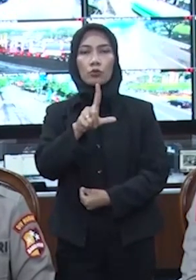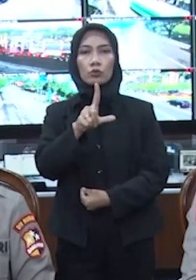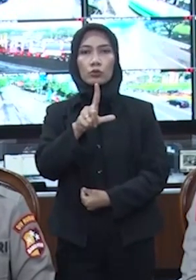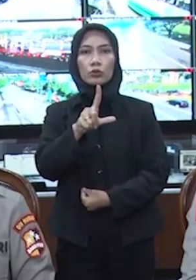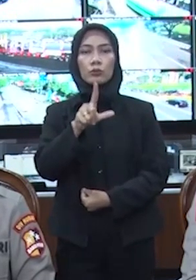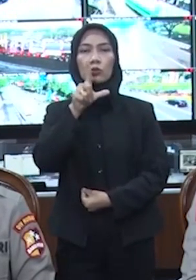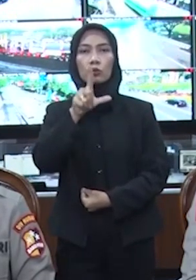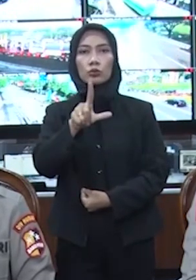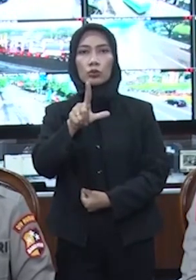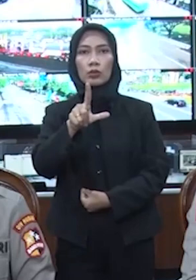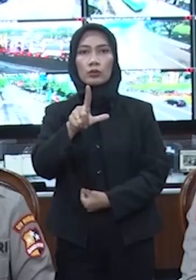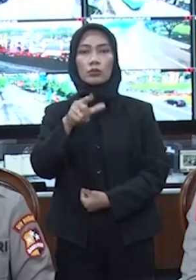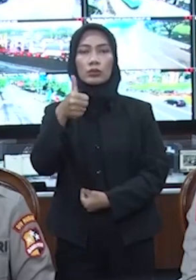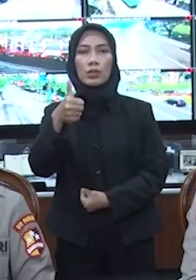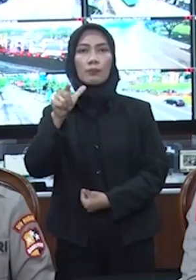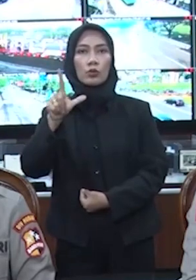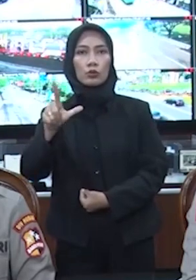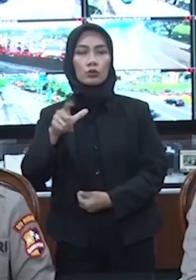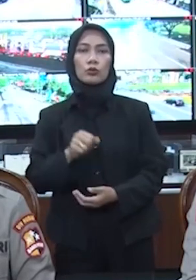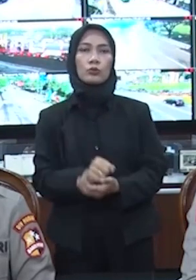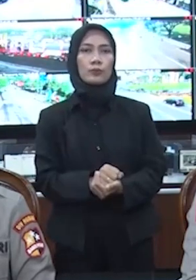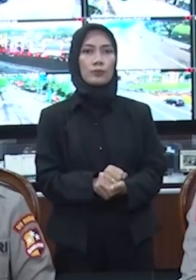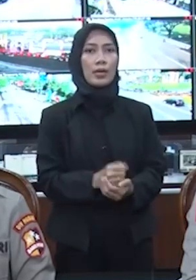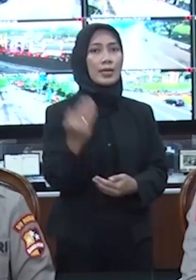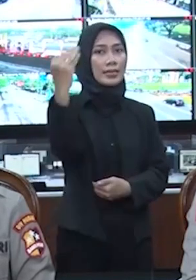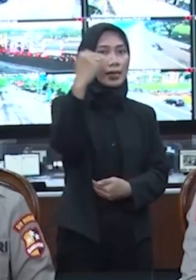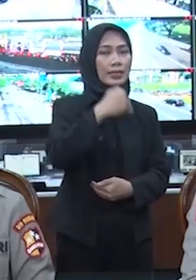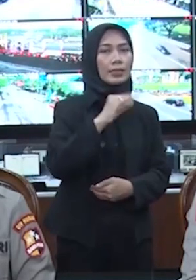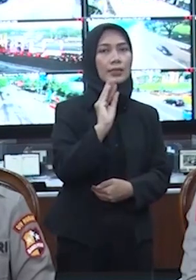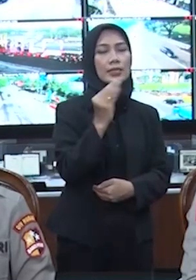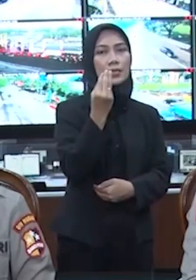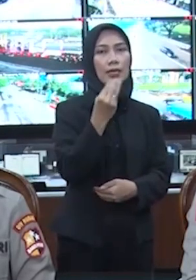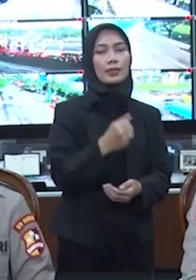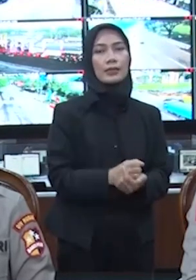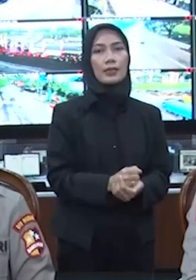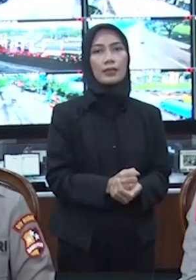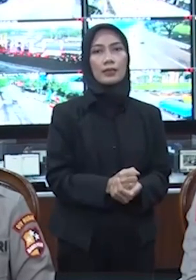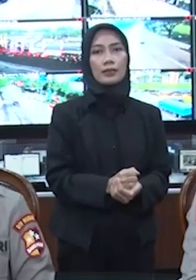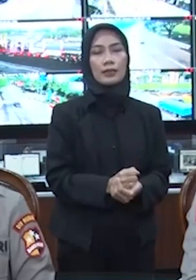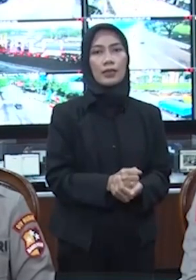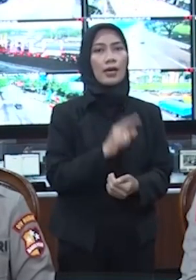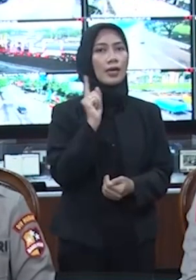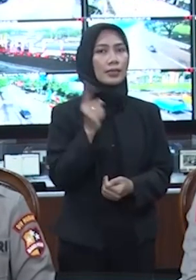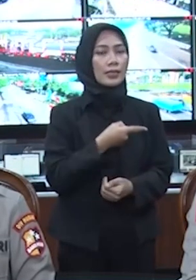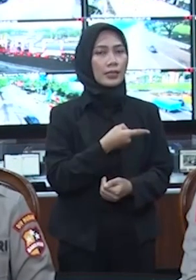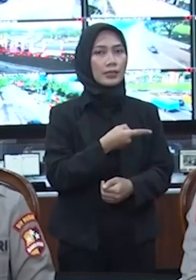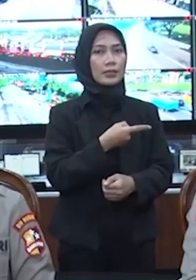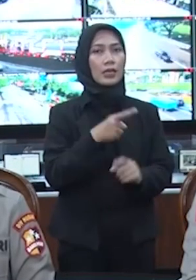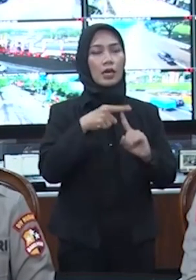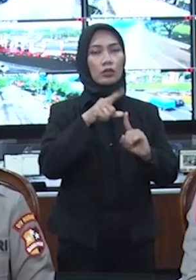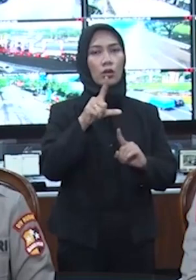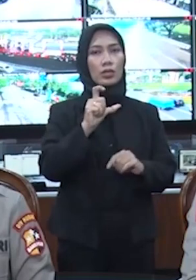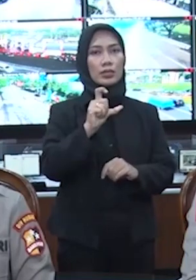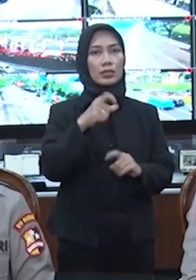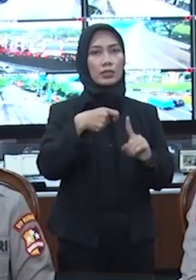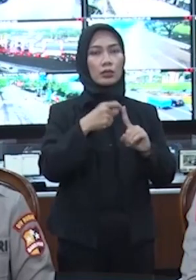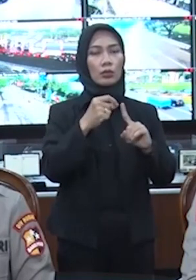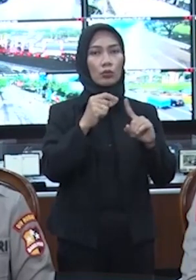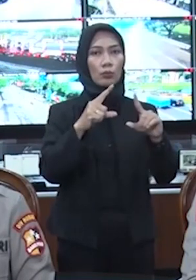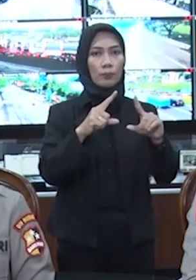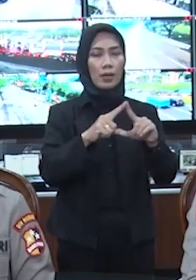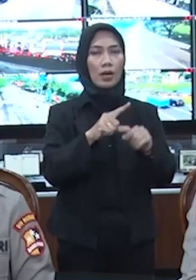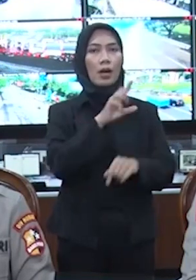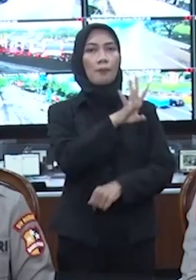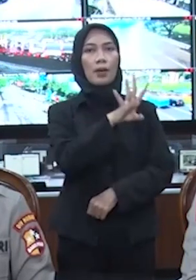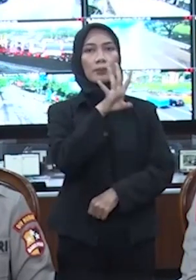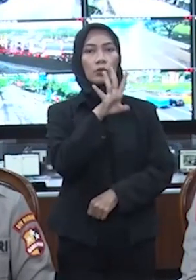47.767 kendaraan Sedangkan untuk yang masuk Jakarta melalui JT Tol Cikupa sebanyak